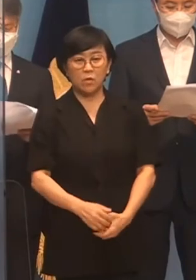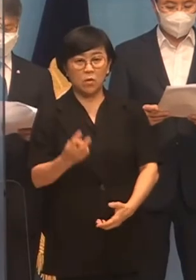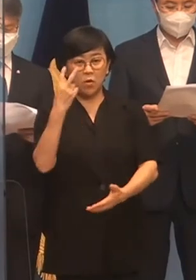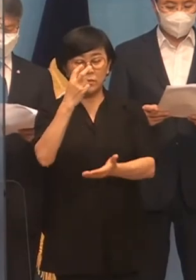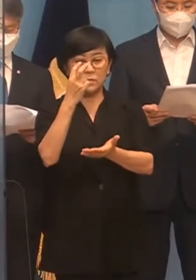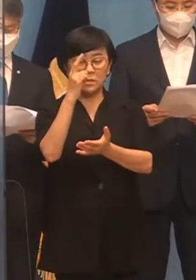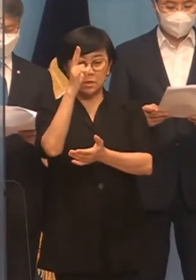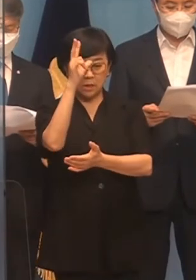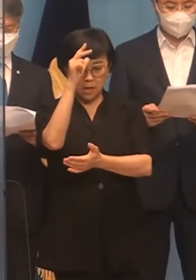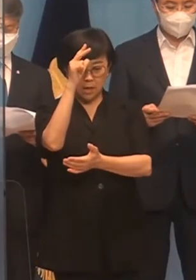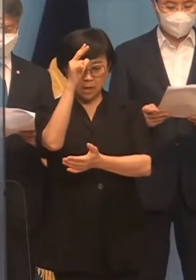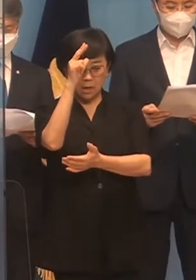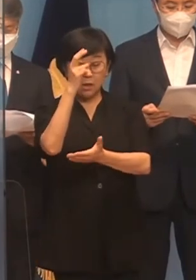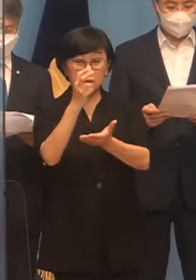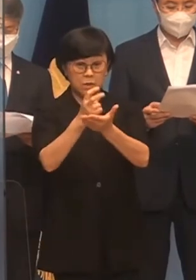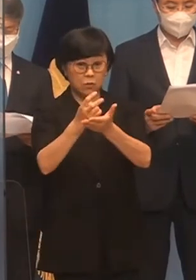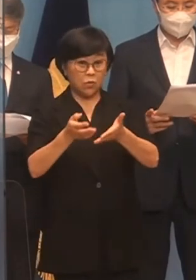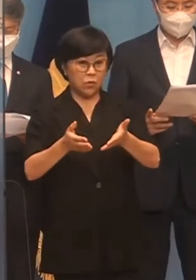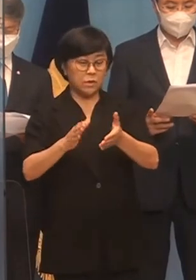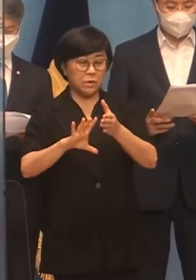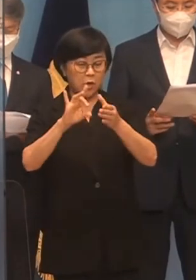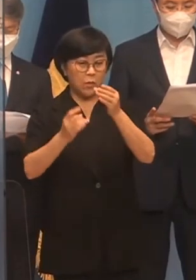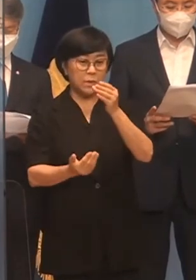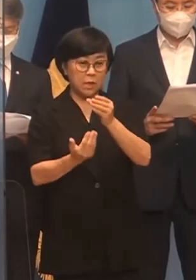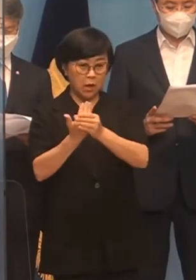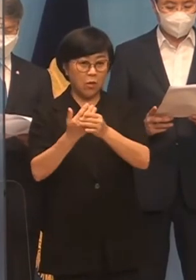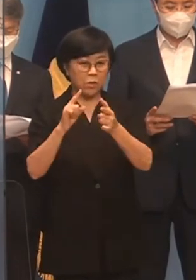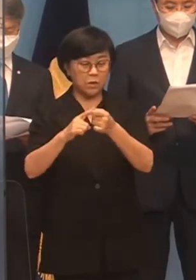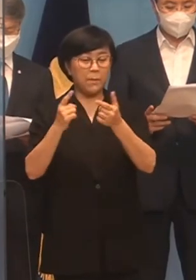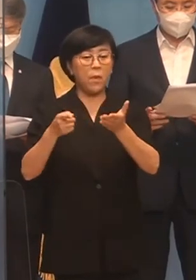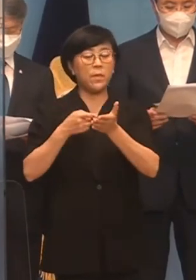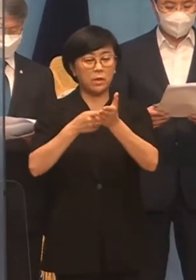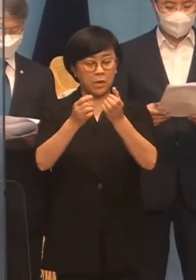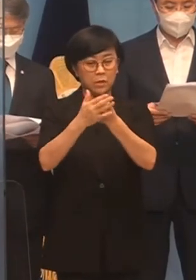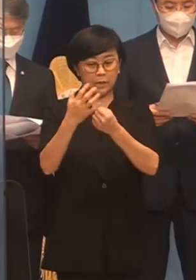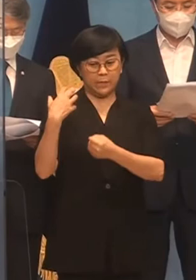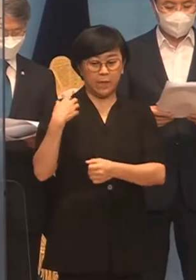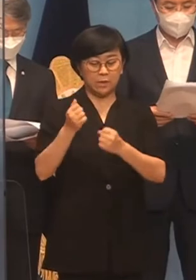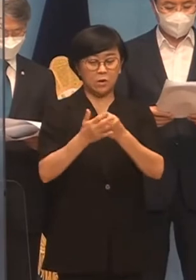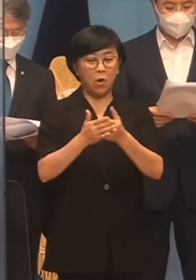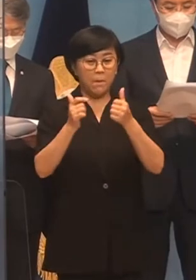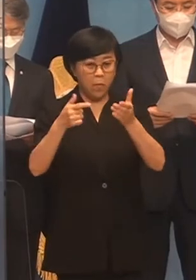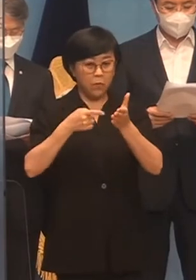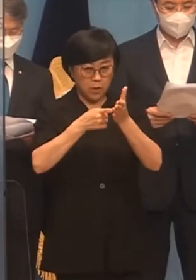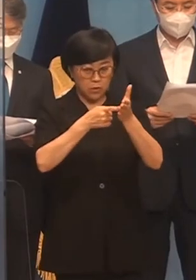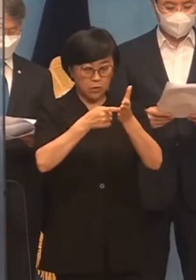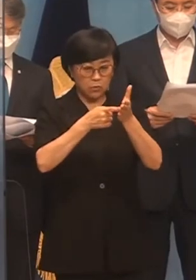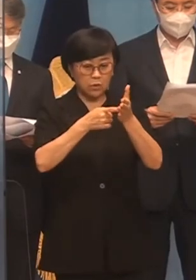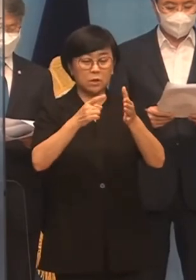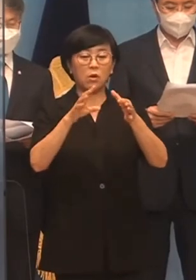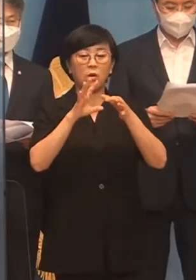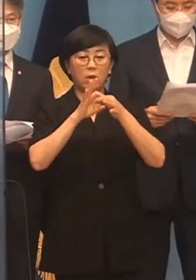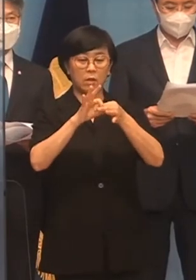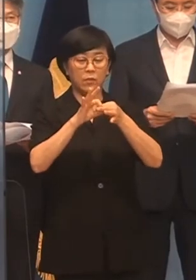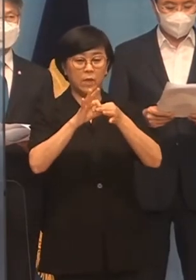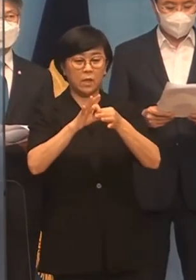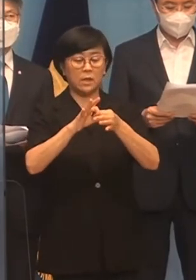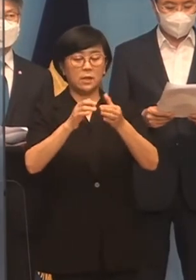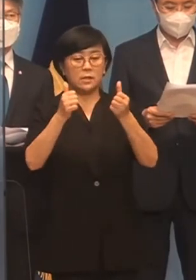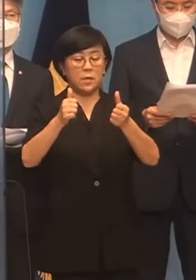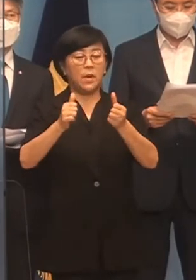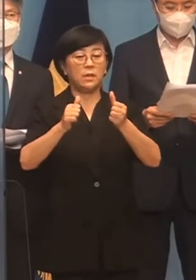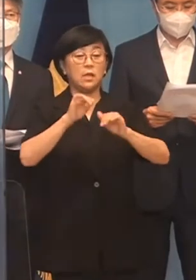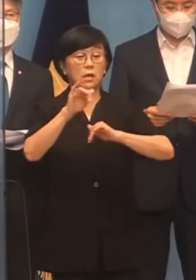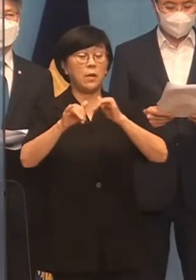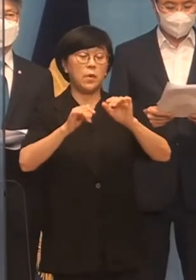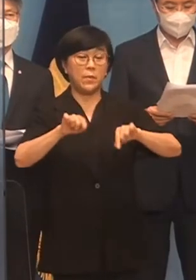제도의 탄생부터 검사는 소추 담당자로 출발했습니다. 공소제기, 공소유지와 공판 참여가 검사의